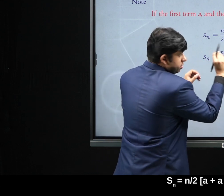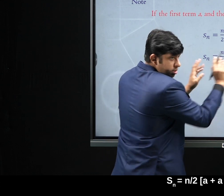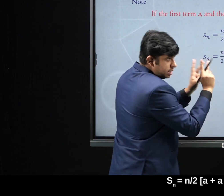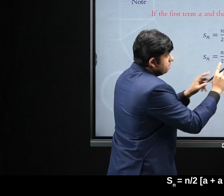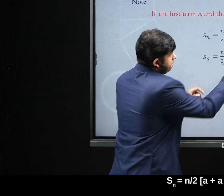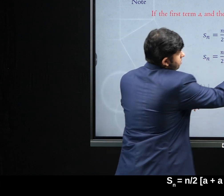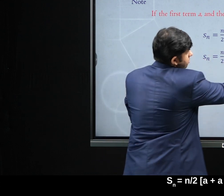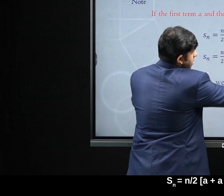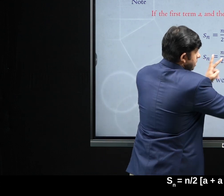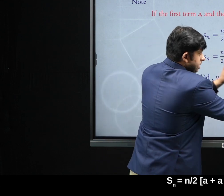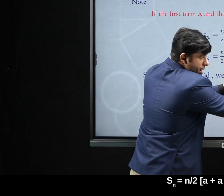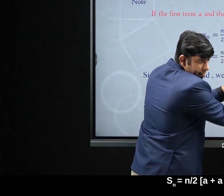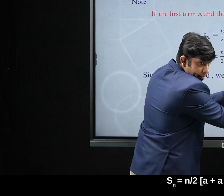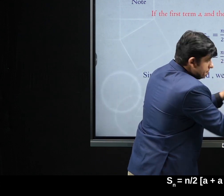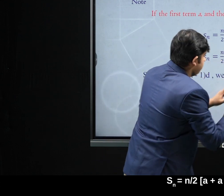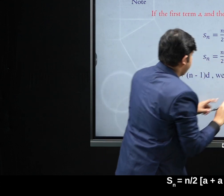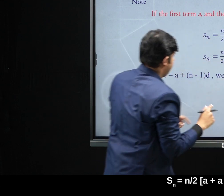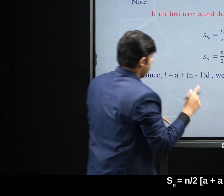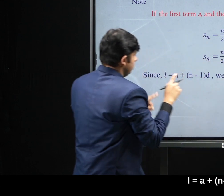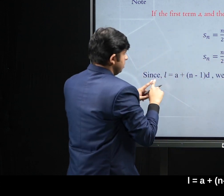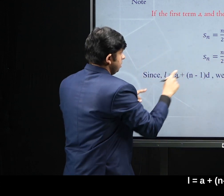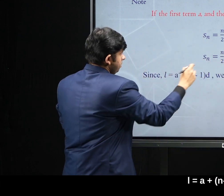n-1 ఇంటూ D నుండి